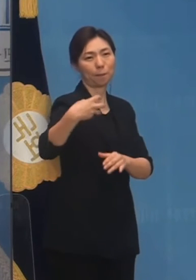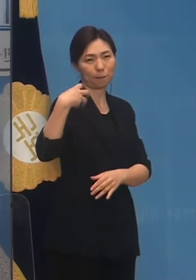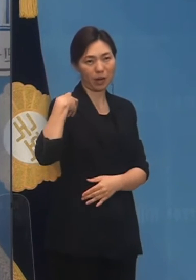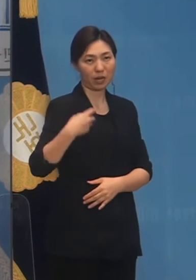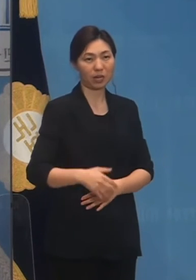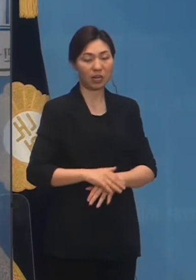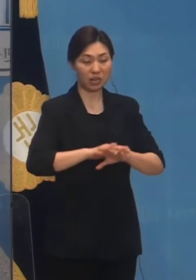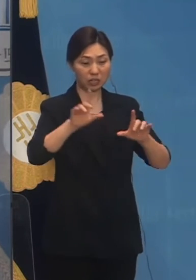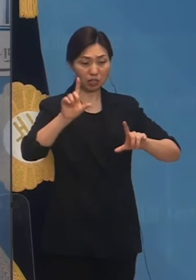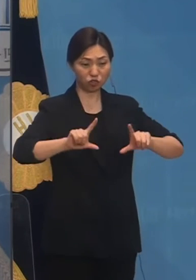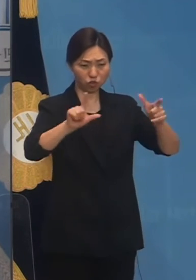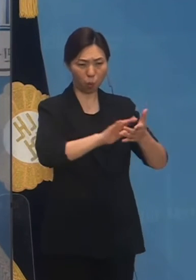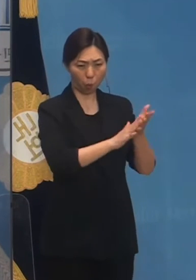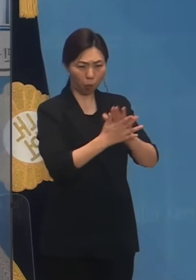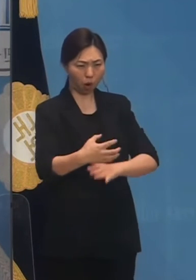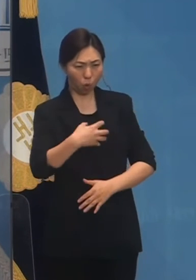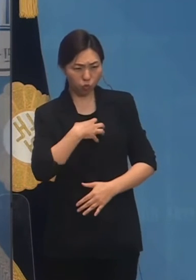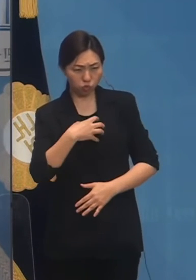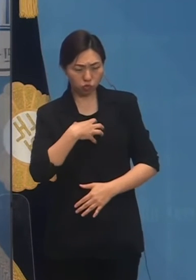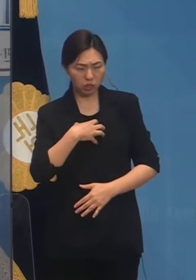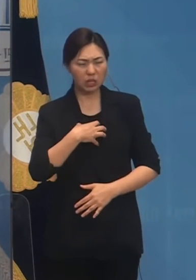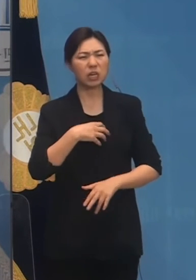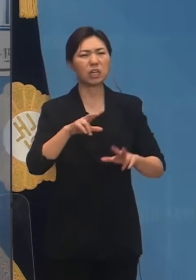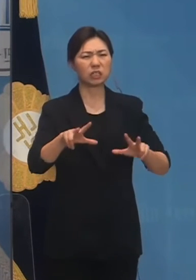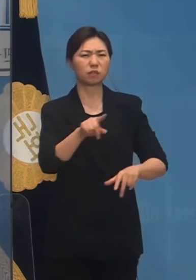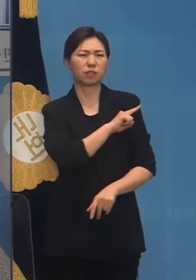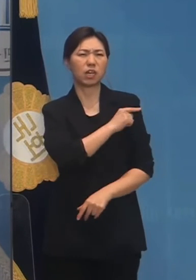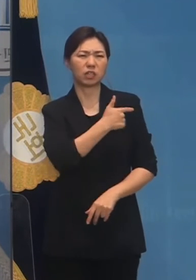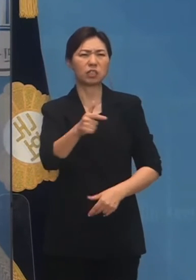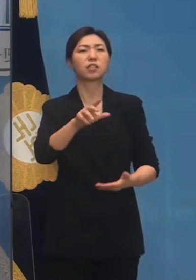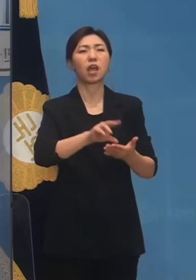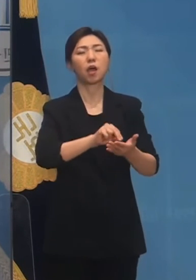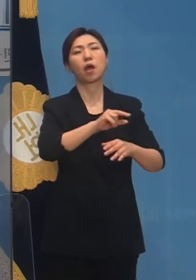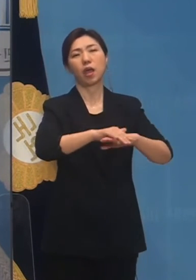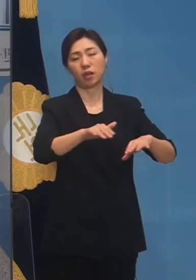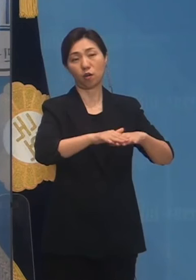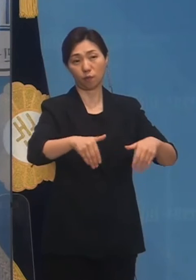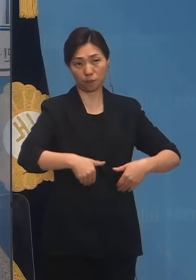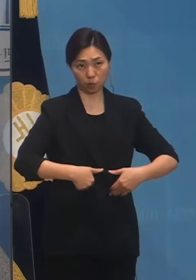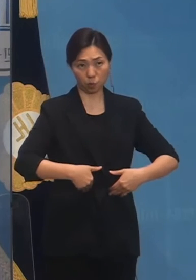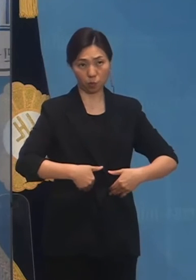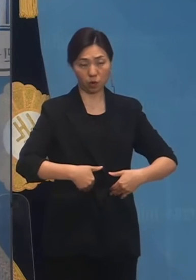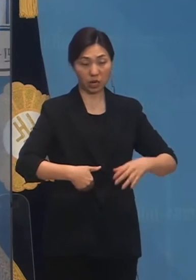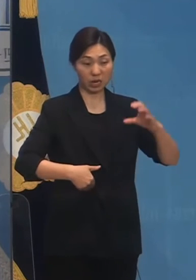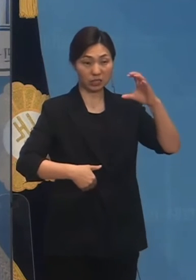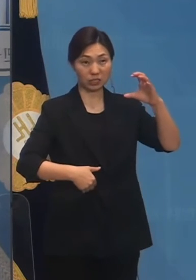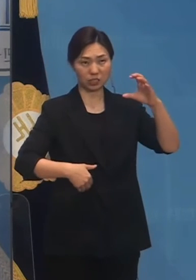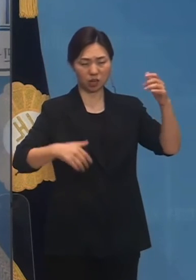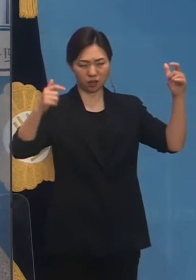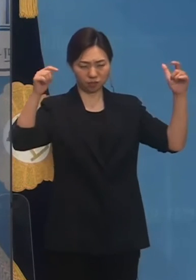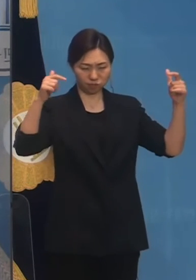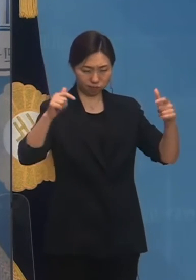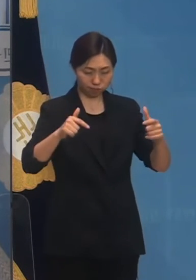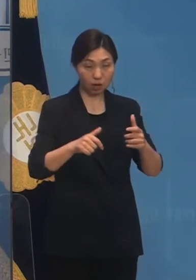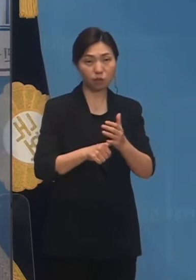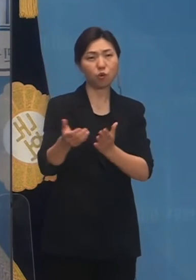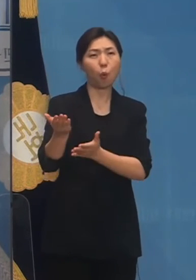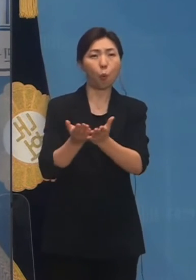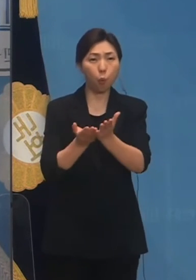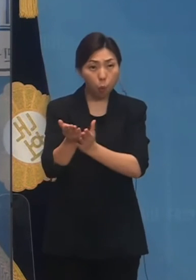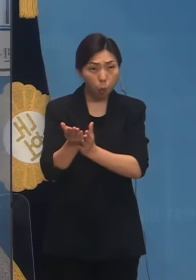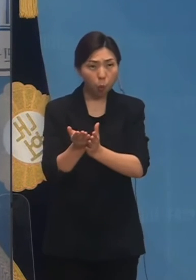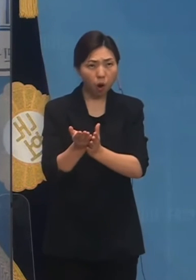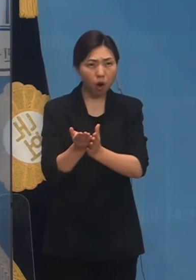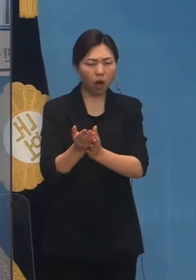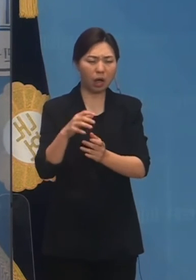시대의 가장 중요한 과제입니다. 선진국들은 탄소배출제품에 대한 진입장벽을 세우고 있습니다. 수출로 먹고 사는 우리